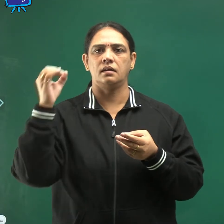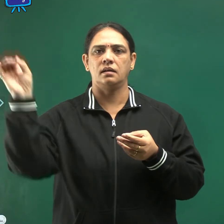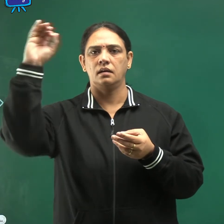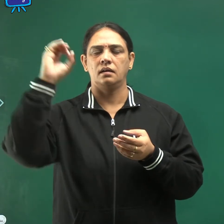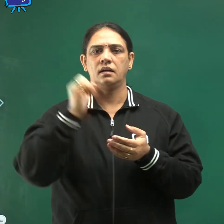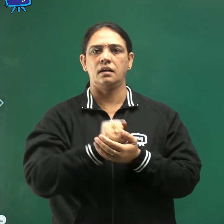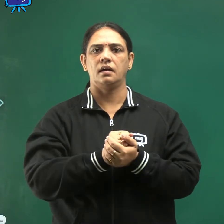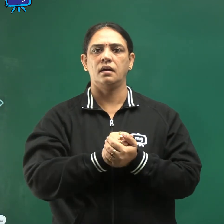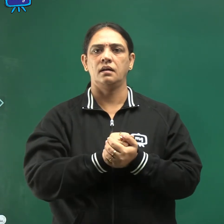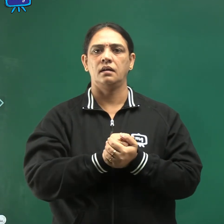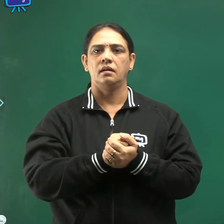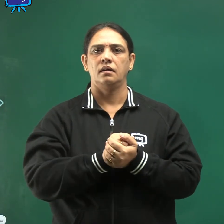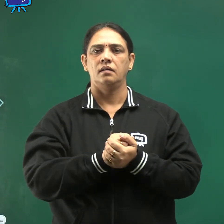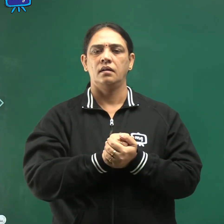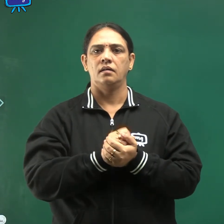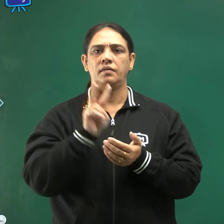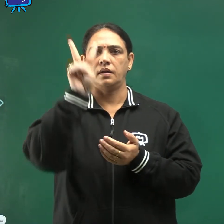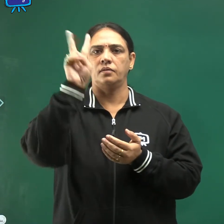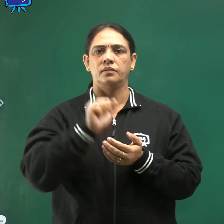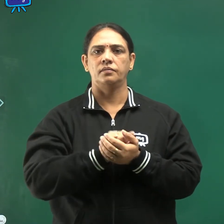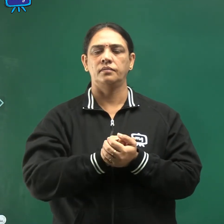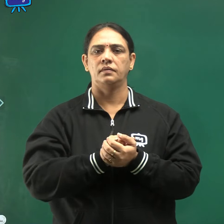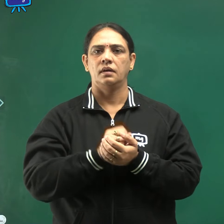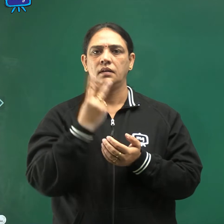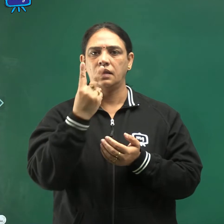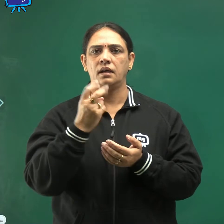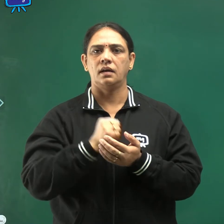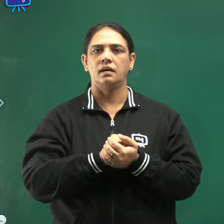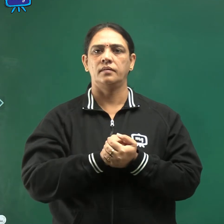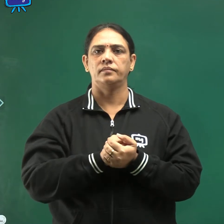60 डिग्री का मान देखेंगे